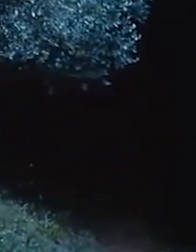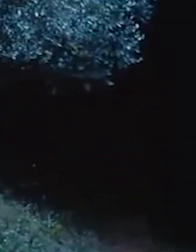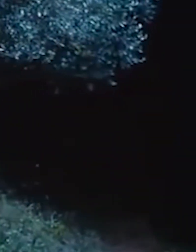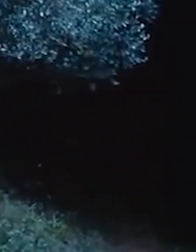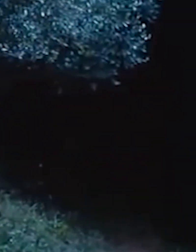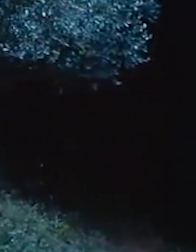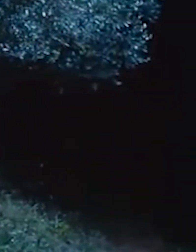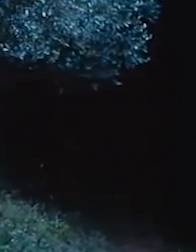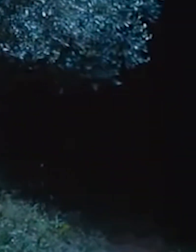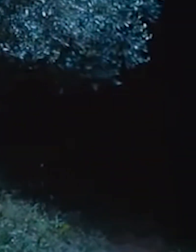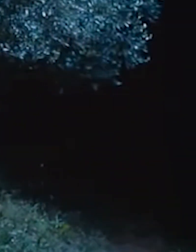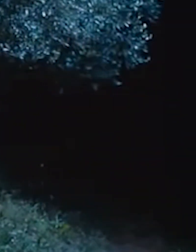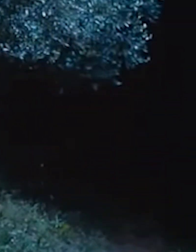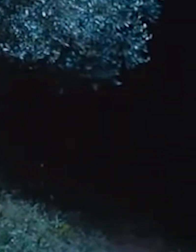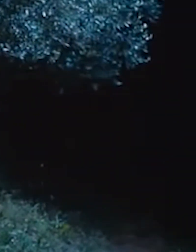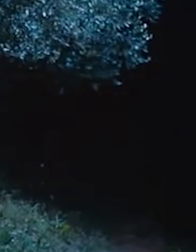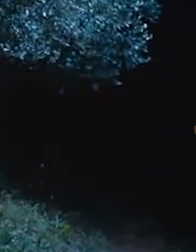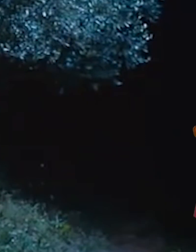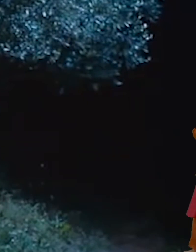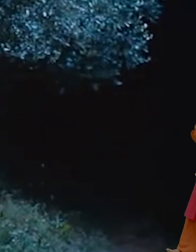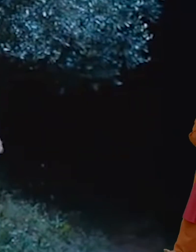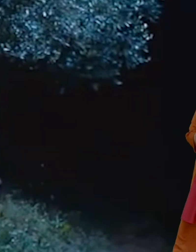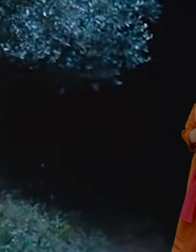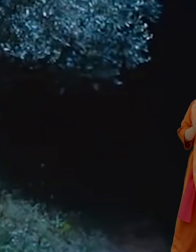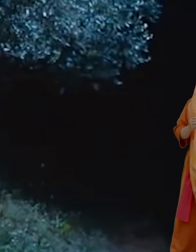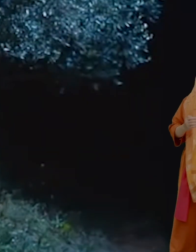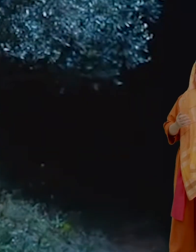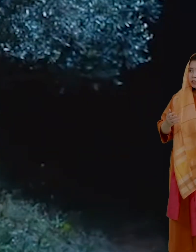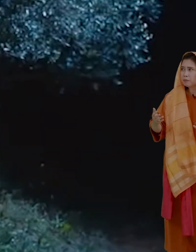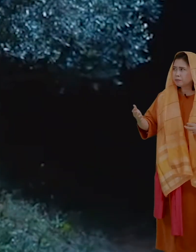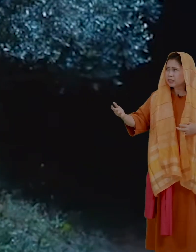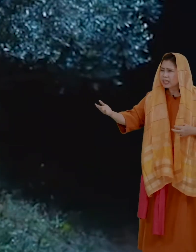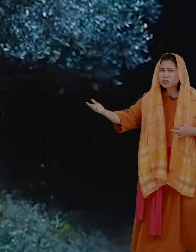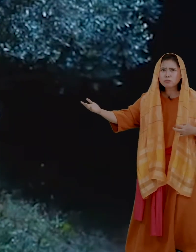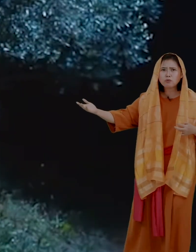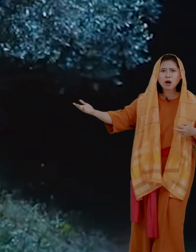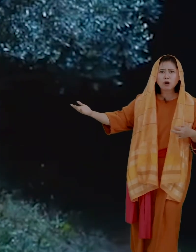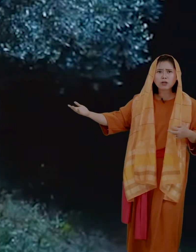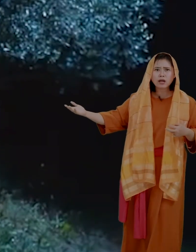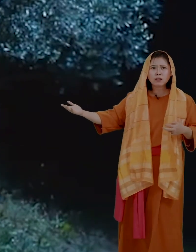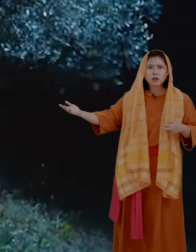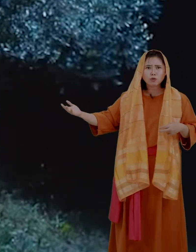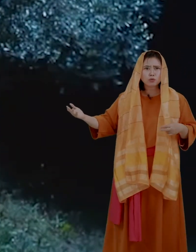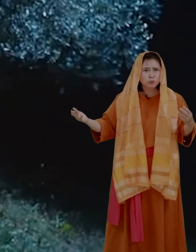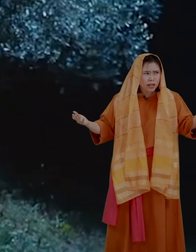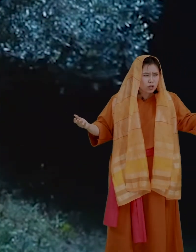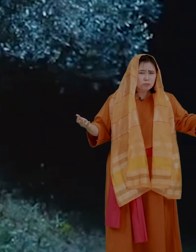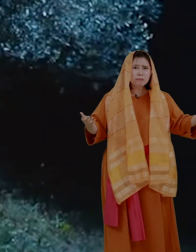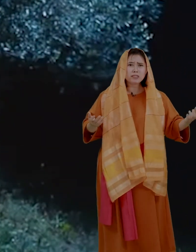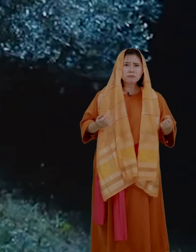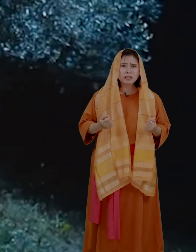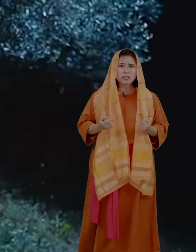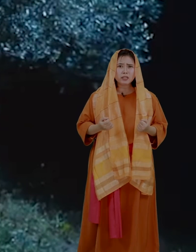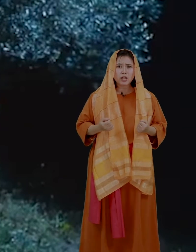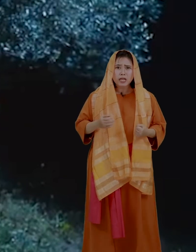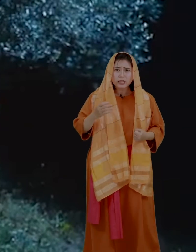Eits, tunggu-tunggu. Apa yang akan Yesus lakukan ya? Dia meminta semua orang untuk pulang ke